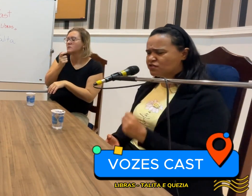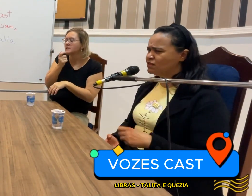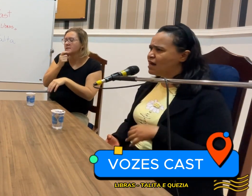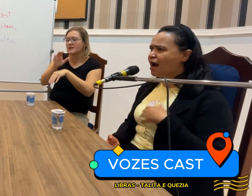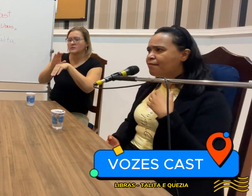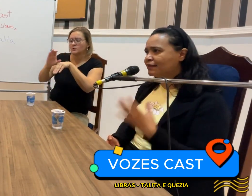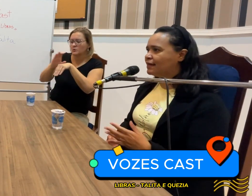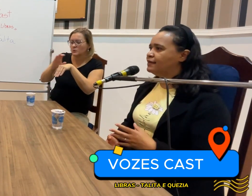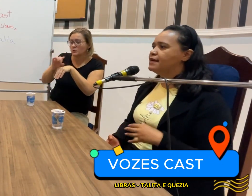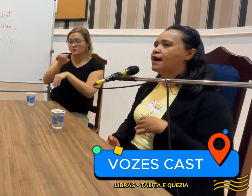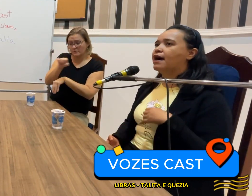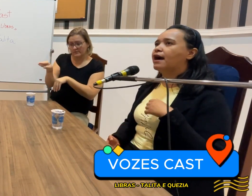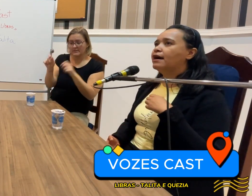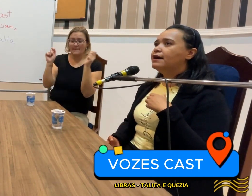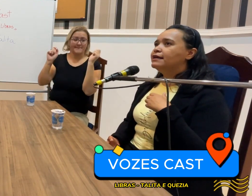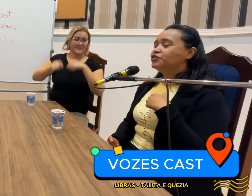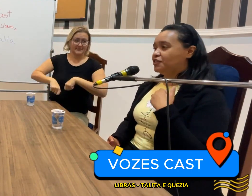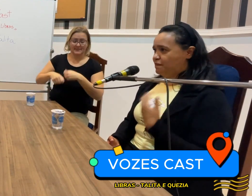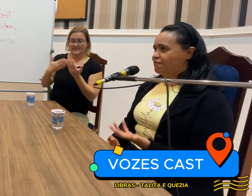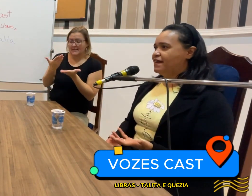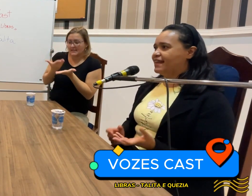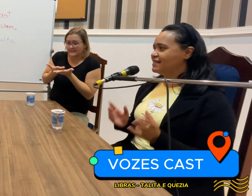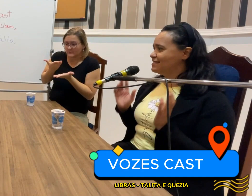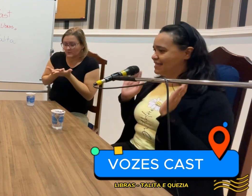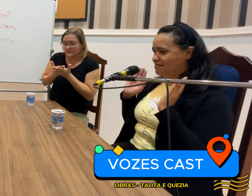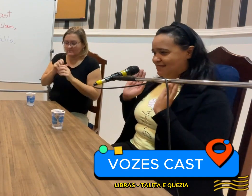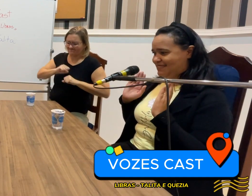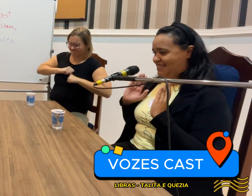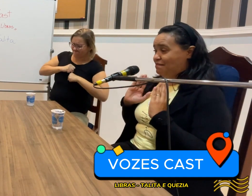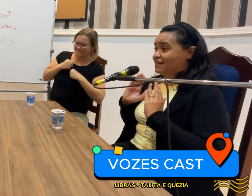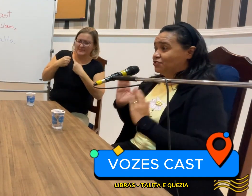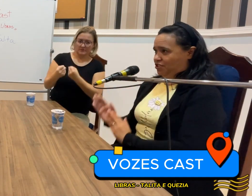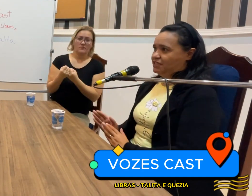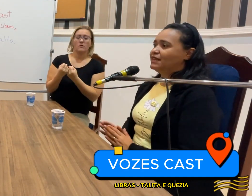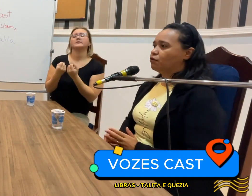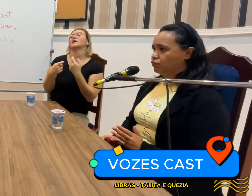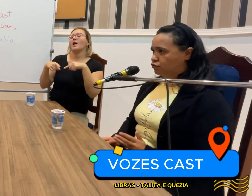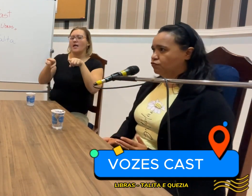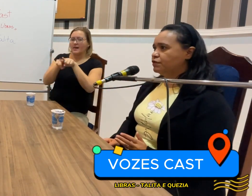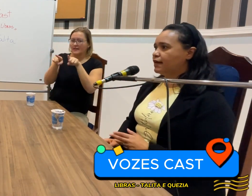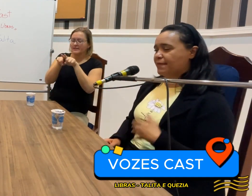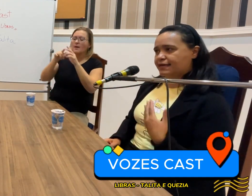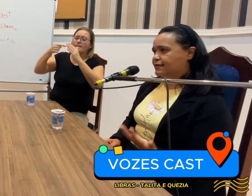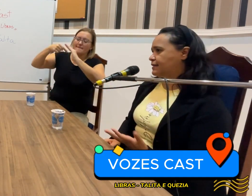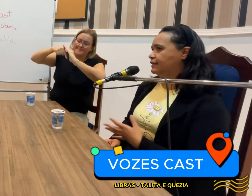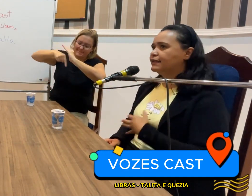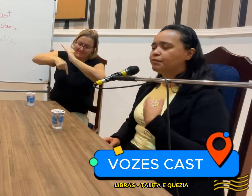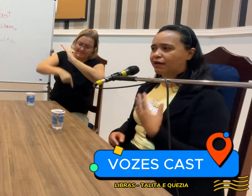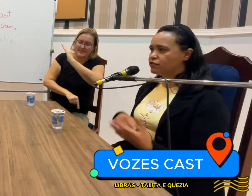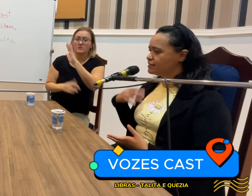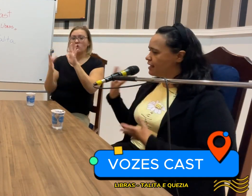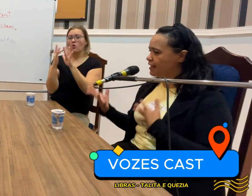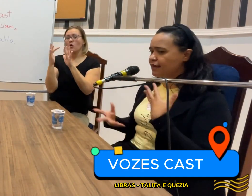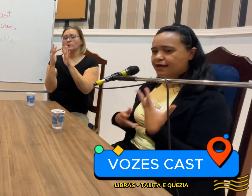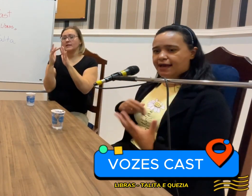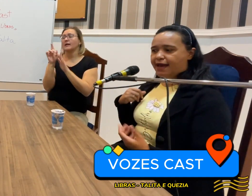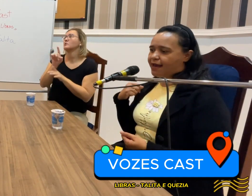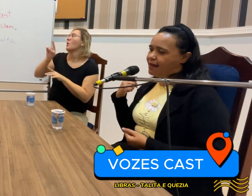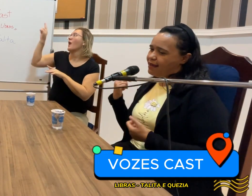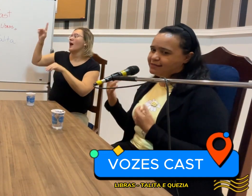precisa estudar, batalhar, de preferência, e se imergir na cultura americana para